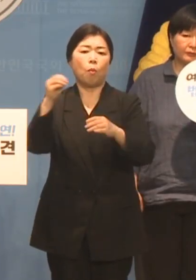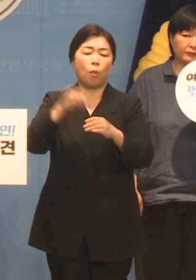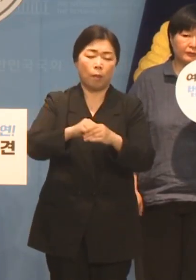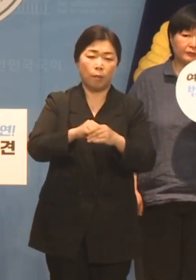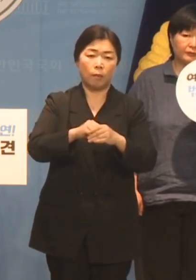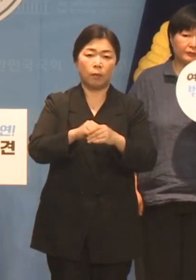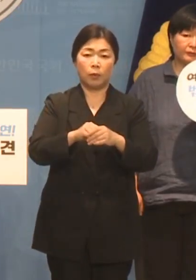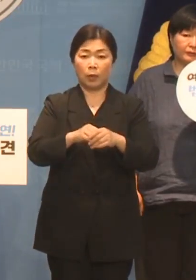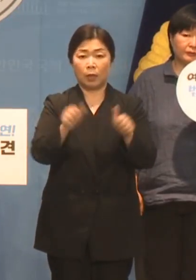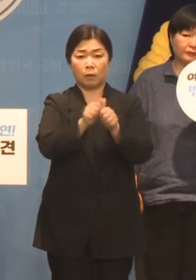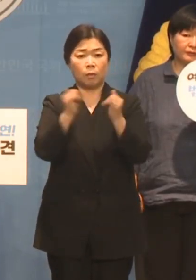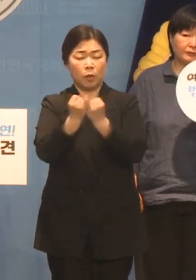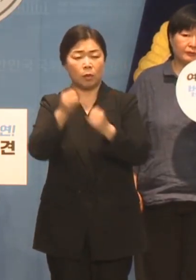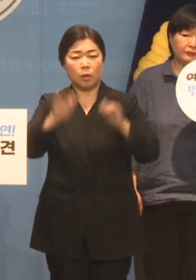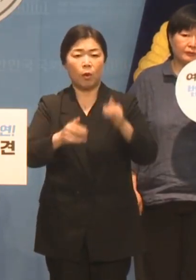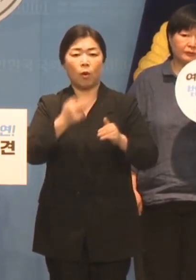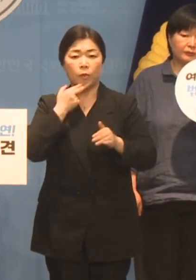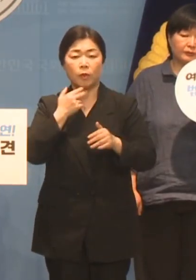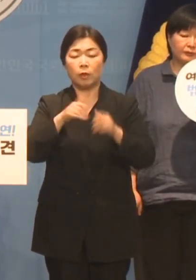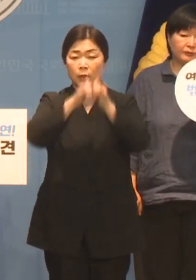사회 구조를 만들겠습니다.